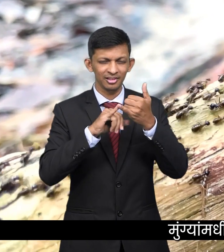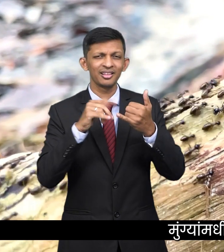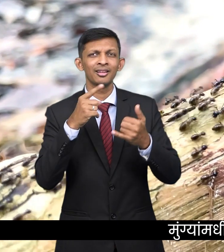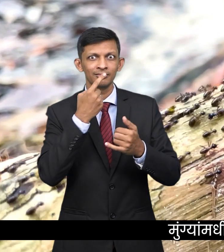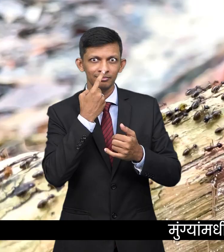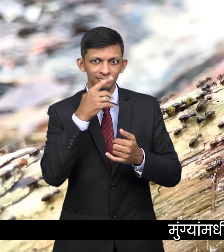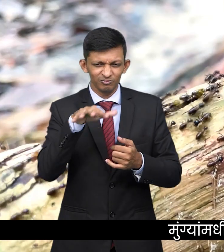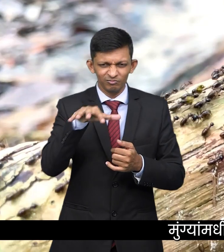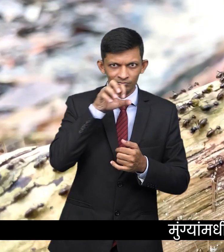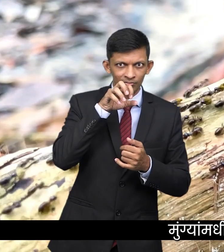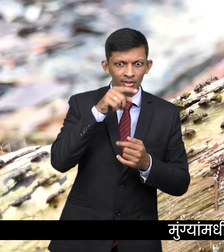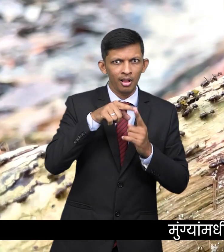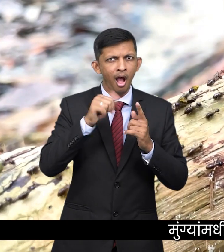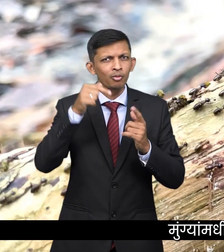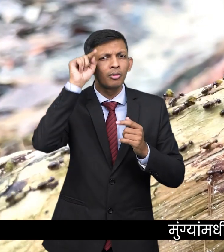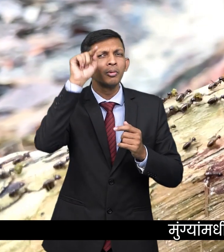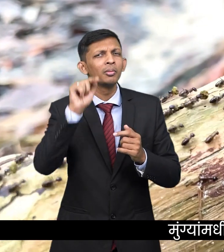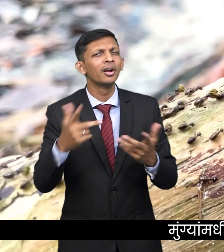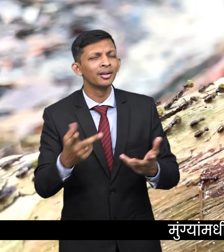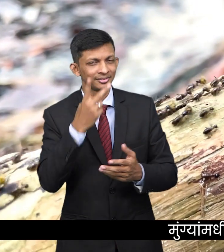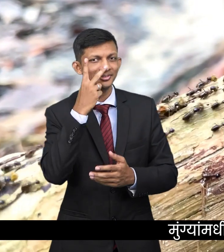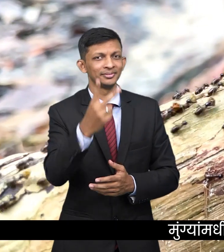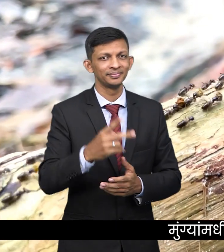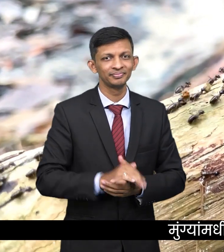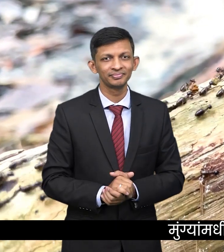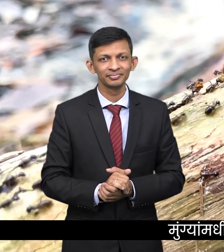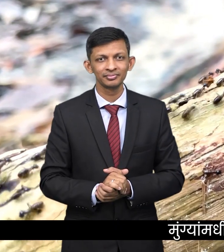मुंग्यांमधील वास घेण्याची क्षमता.